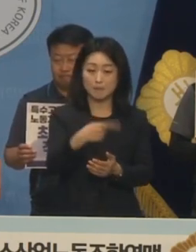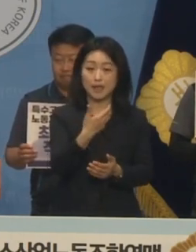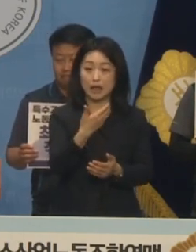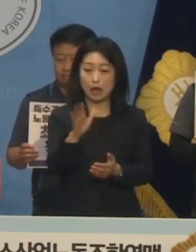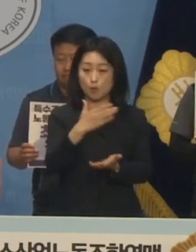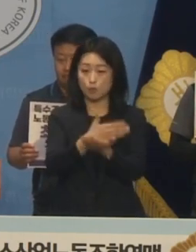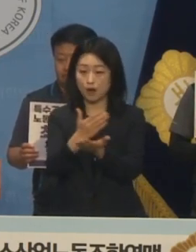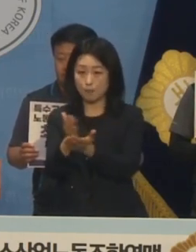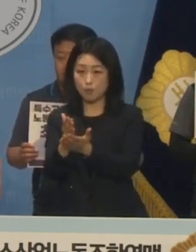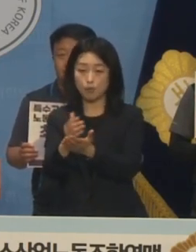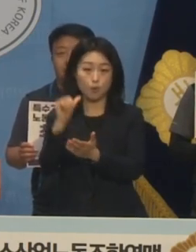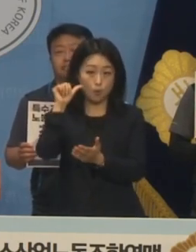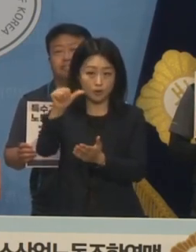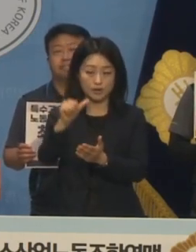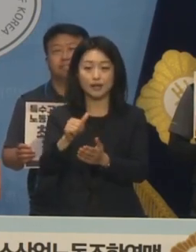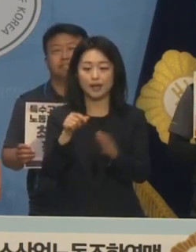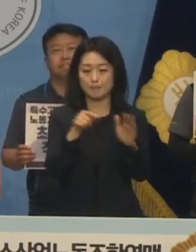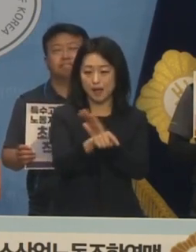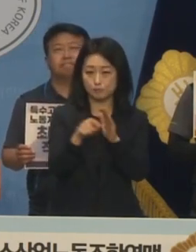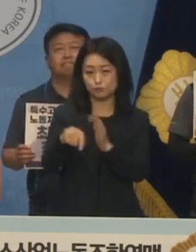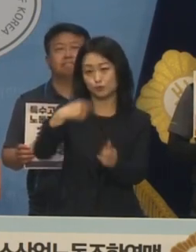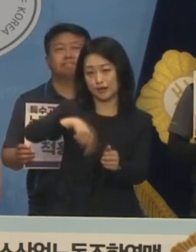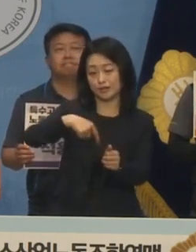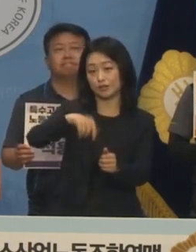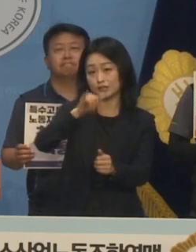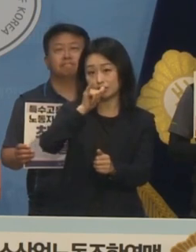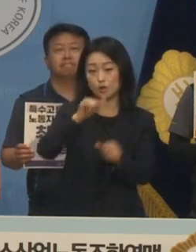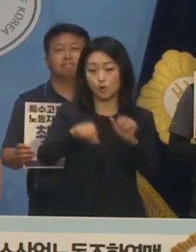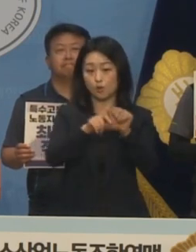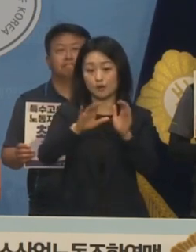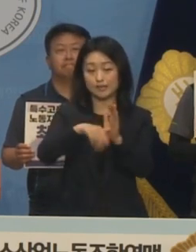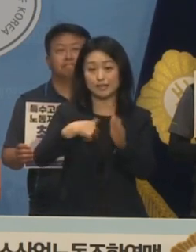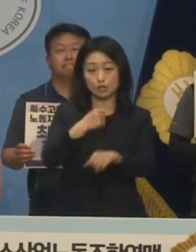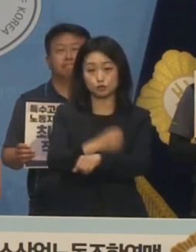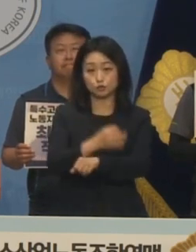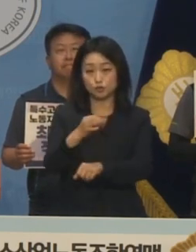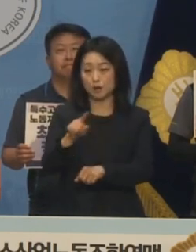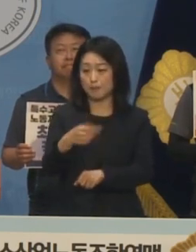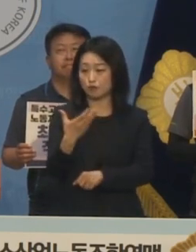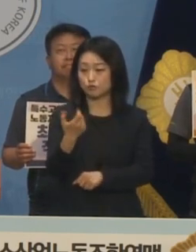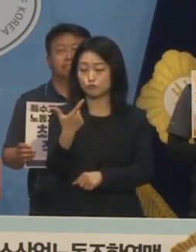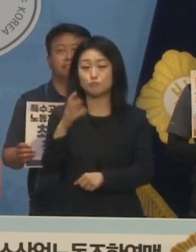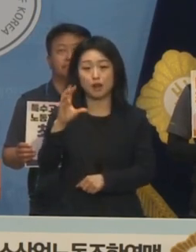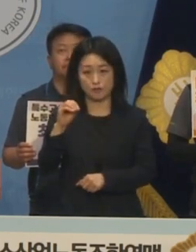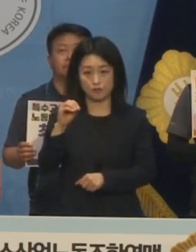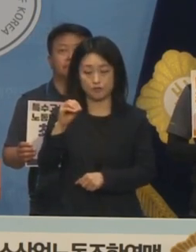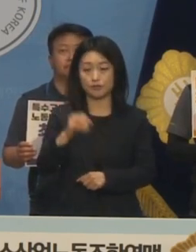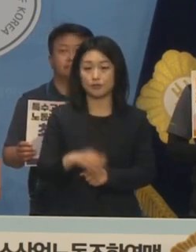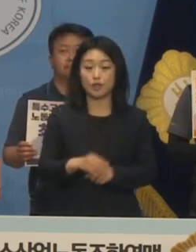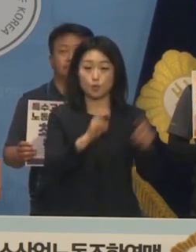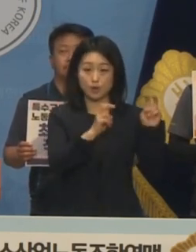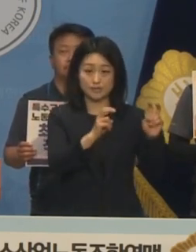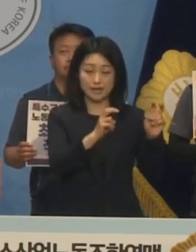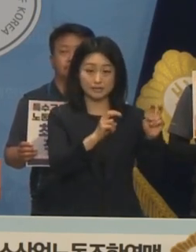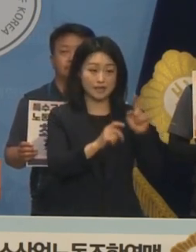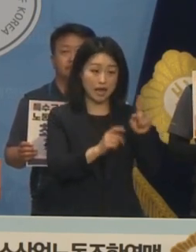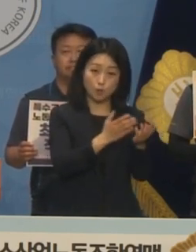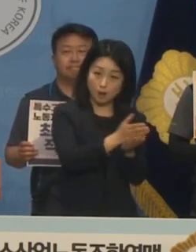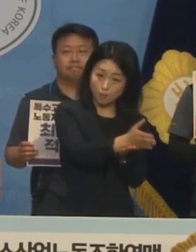6,850원이라는 결과를 보고 깜짝 놀랐습니다. 그래도 조합원들은 고참 교사들이 많아서 수수료를 많이